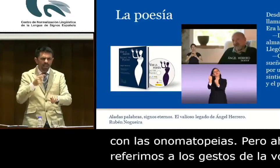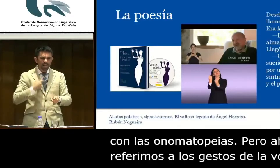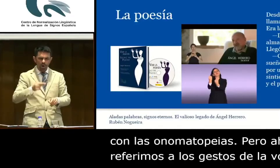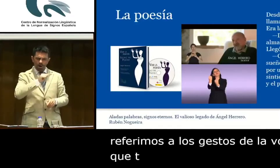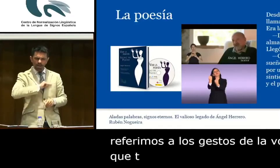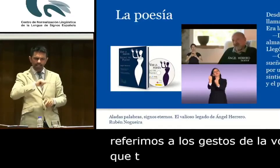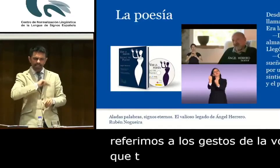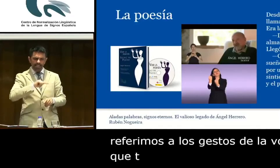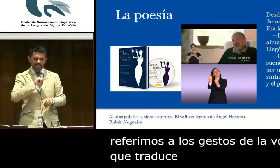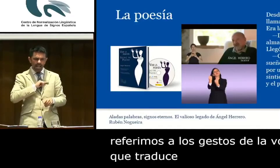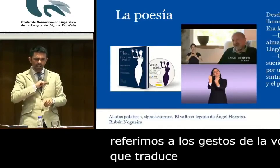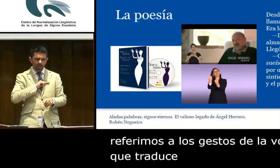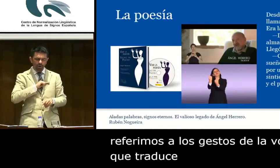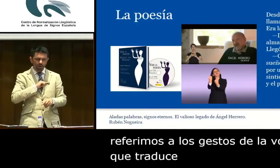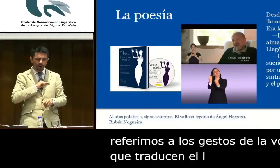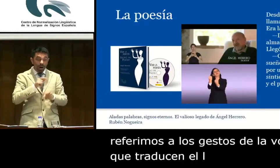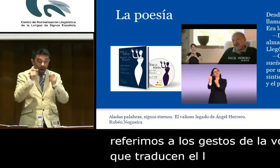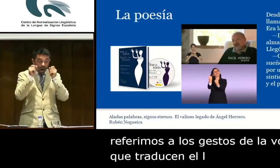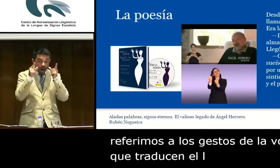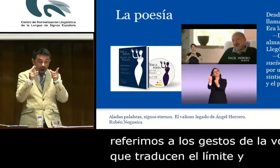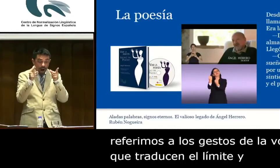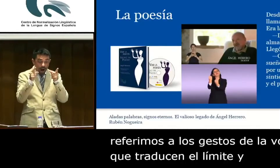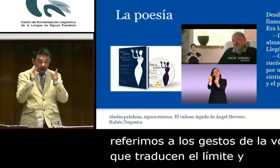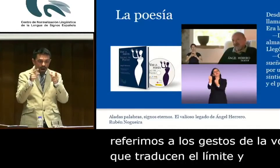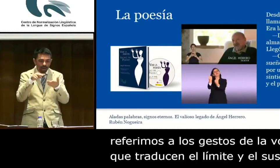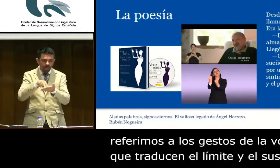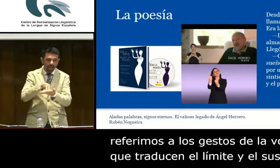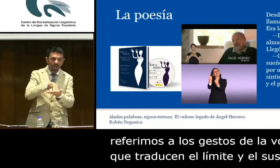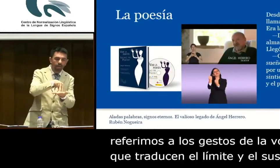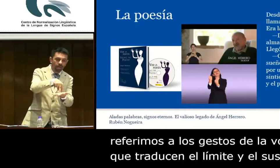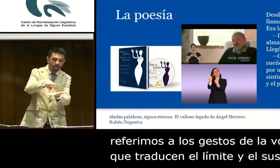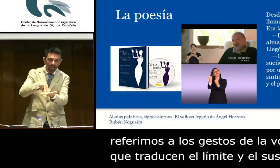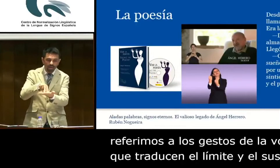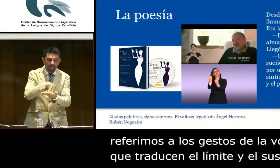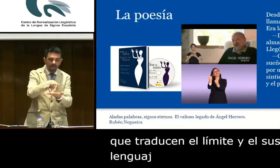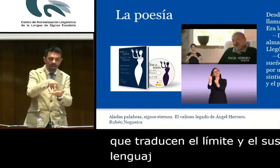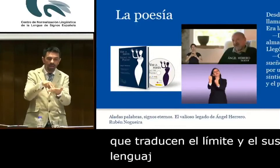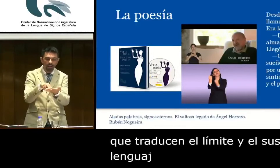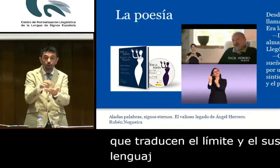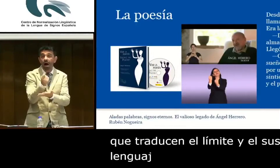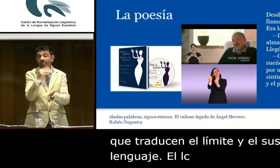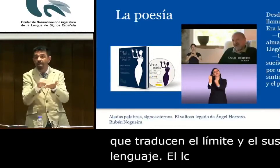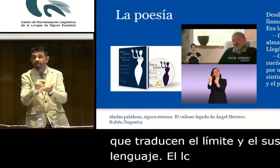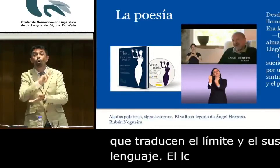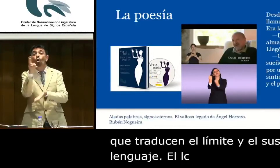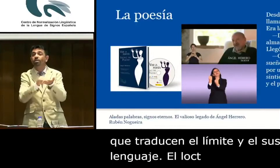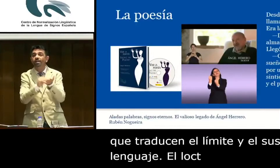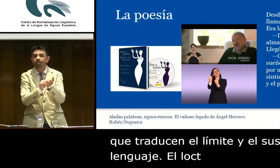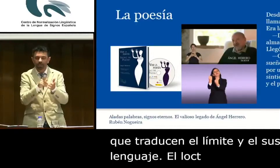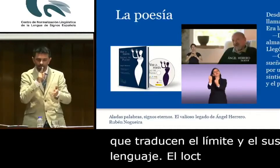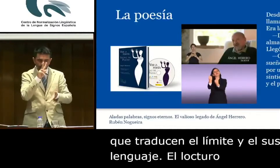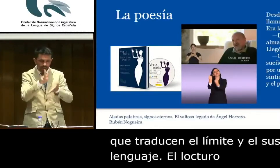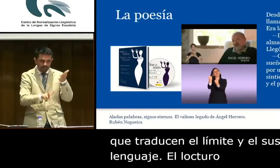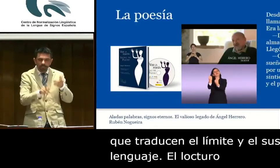locutor, podemos decir, entra en abismo, calla unas veces o